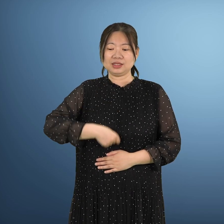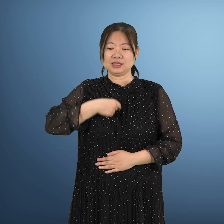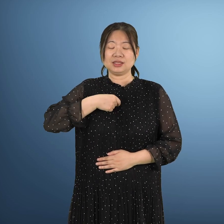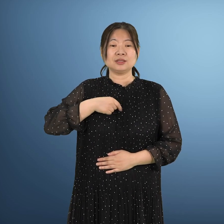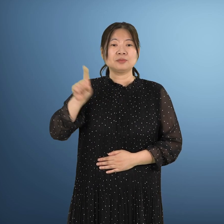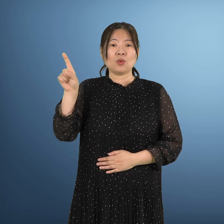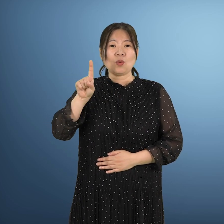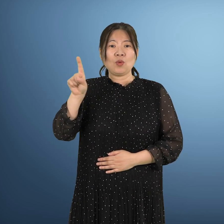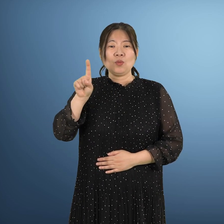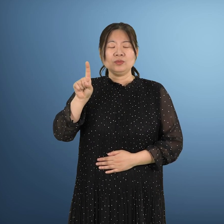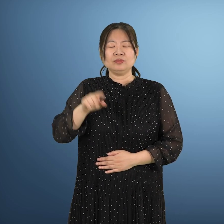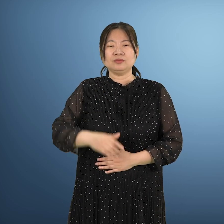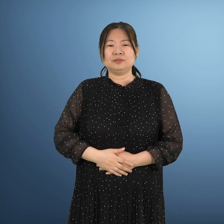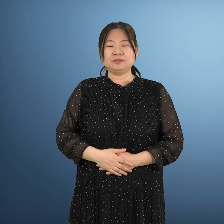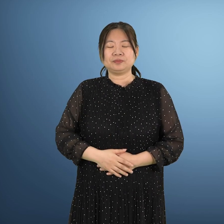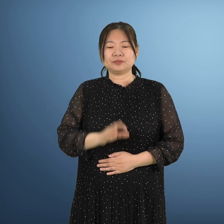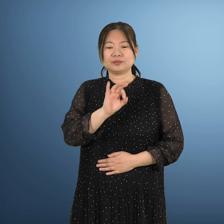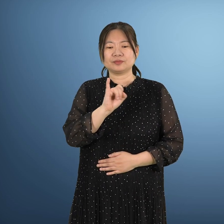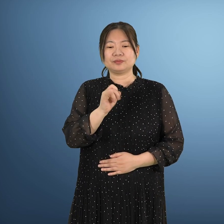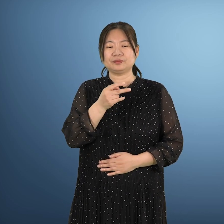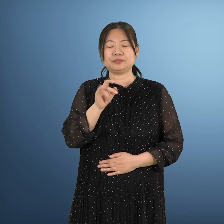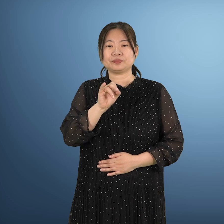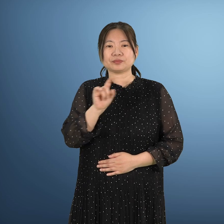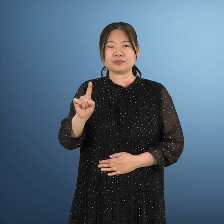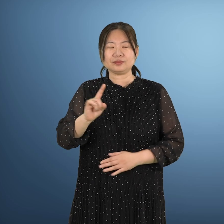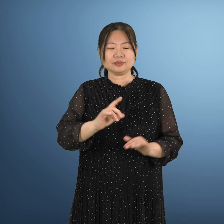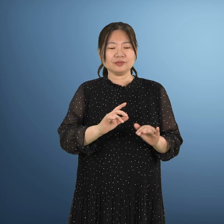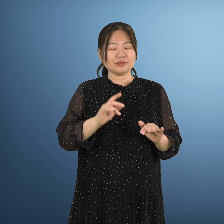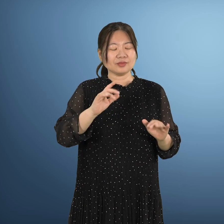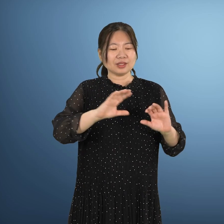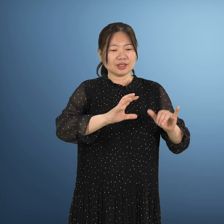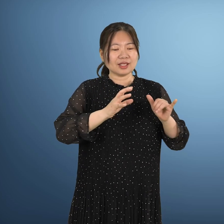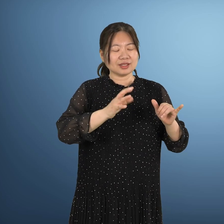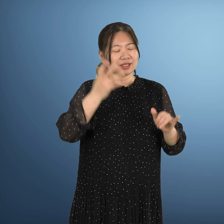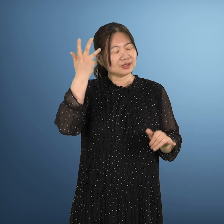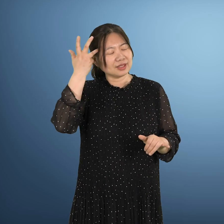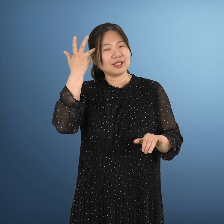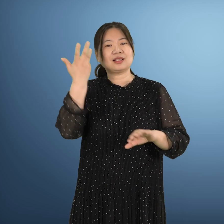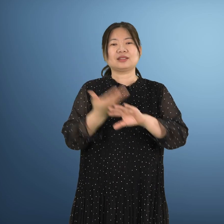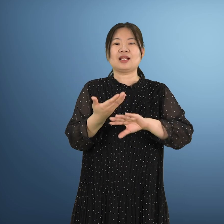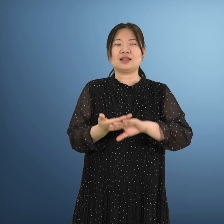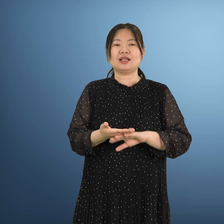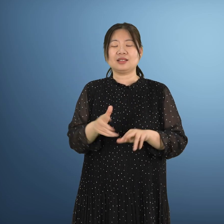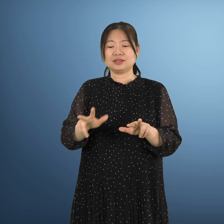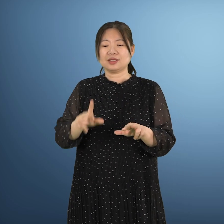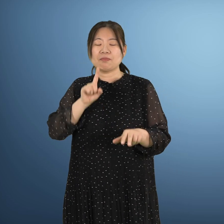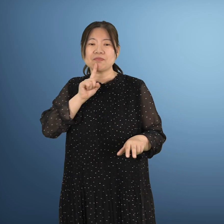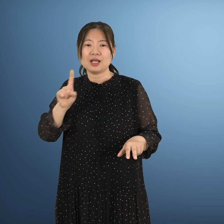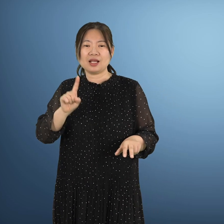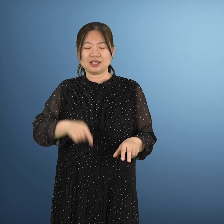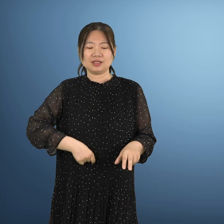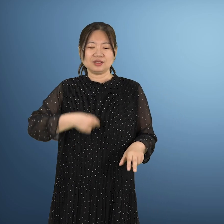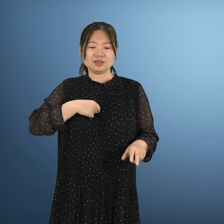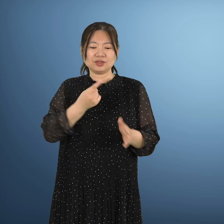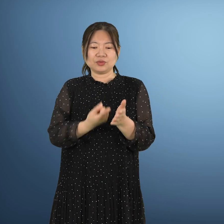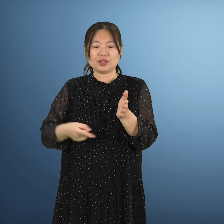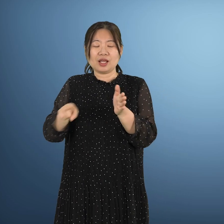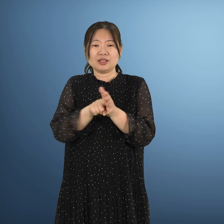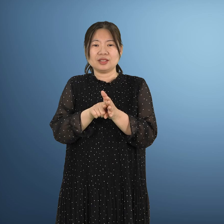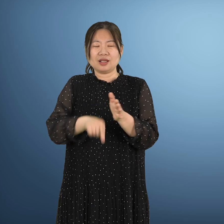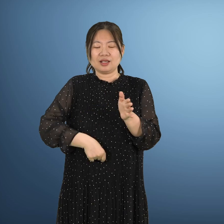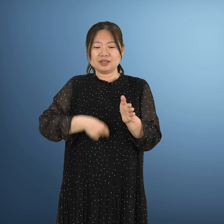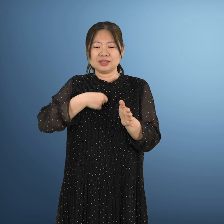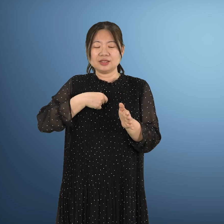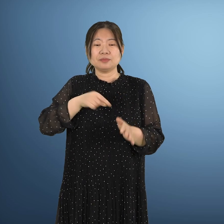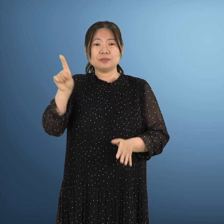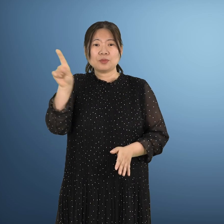것은 어떤 이데아의 세계나 사상이 아니라 그랬어요. 여기서 말하는 의를 위하여 할 때 이